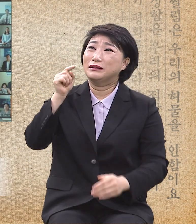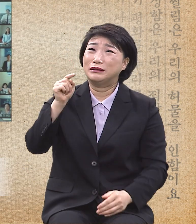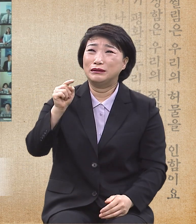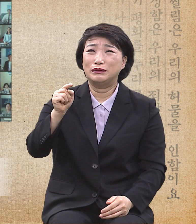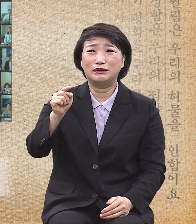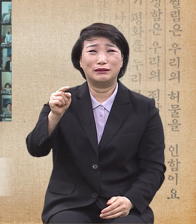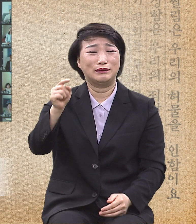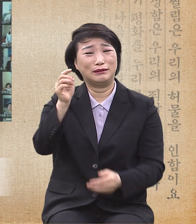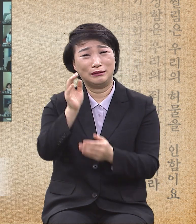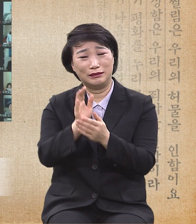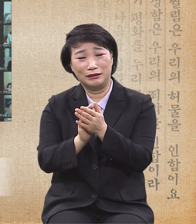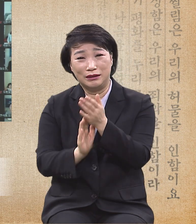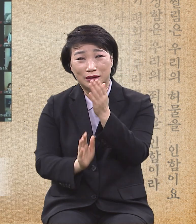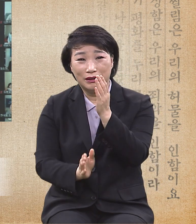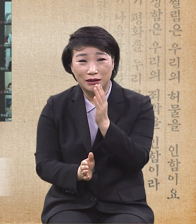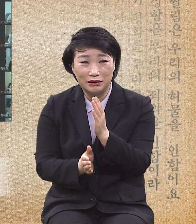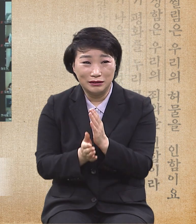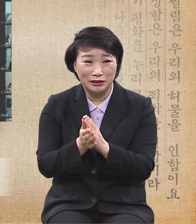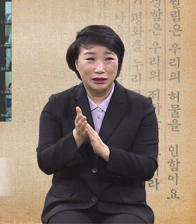밖에